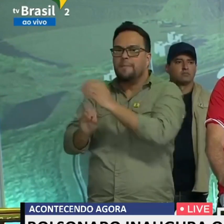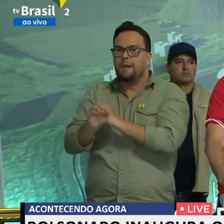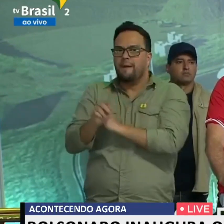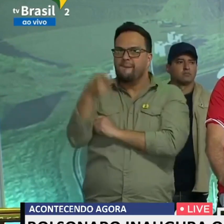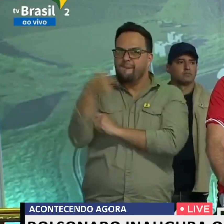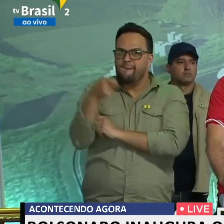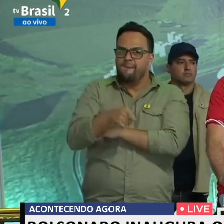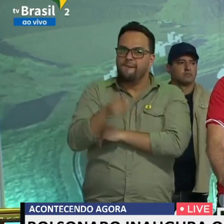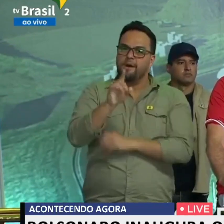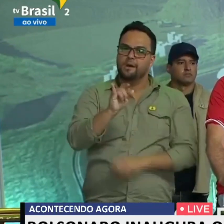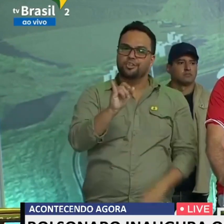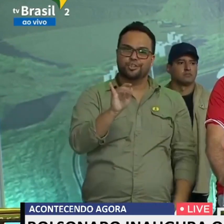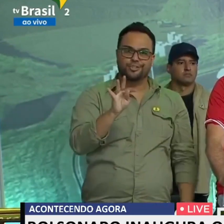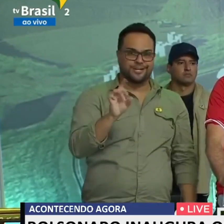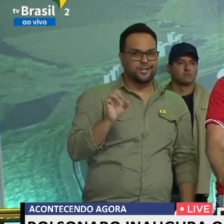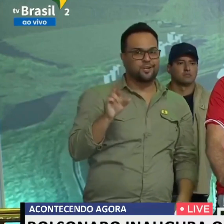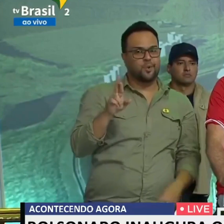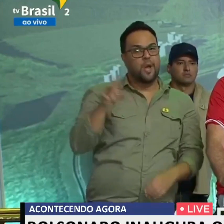tomaram medidas,